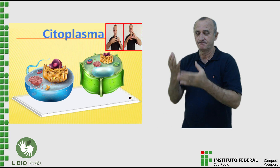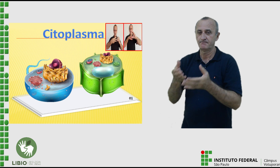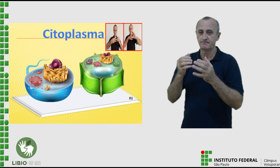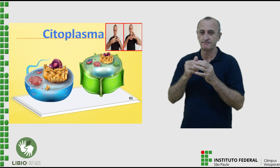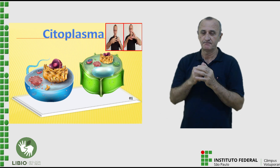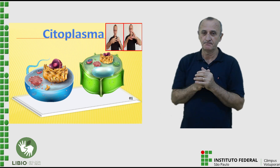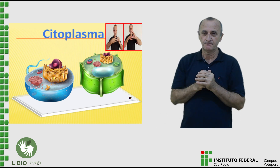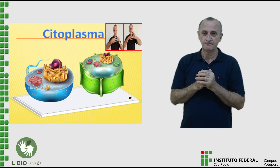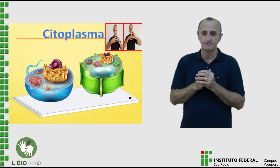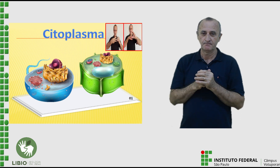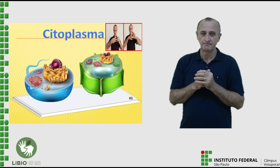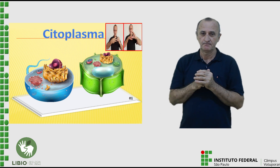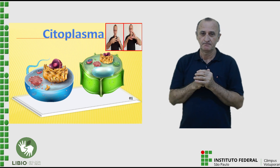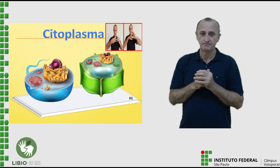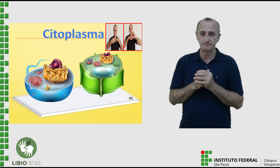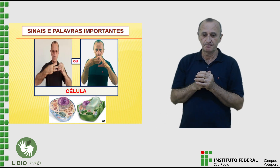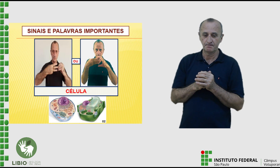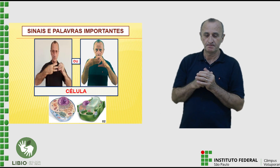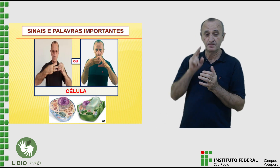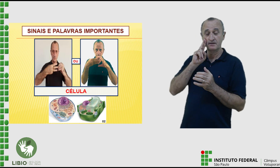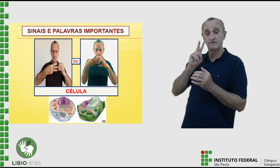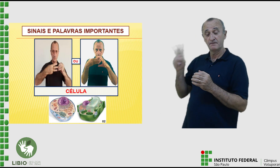nossa aprendizagem de biologia.